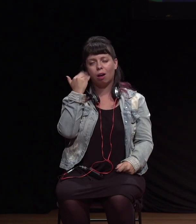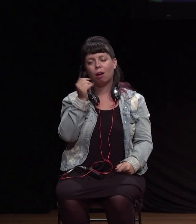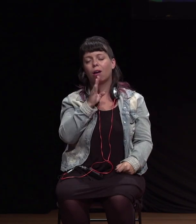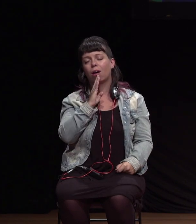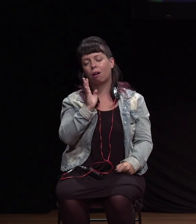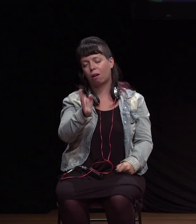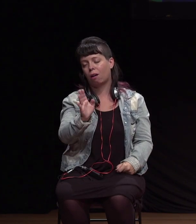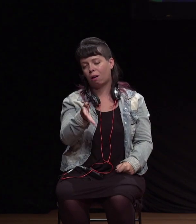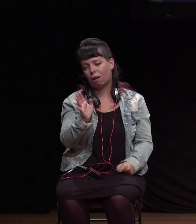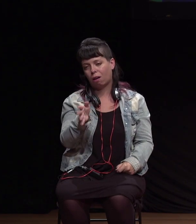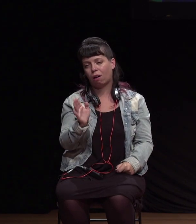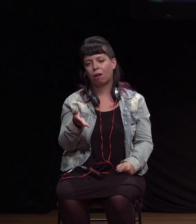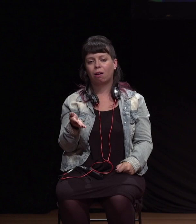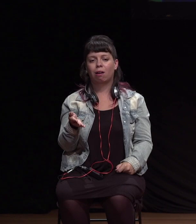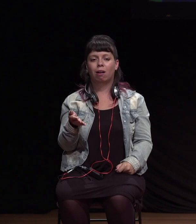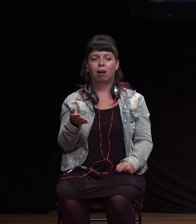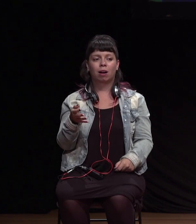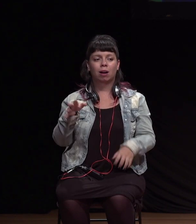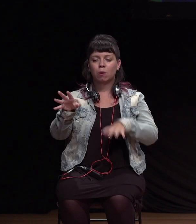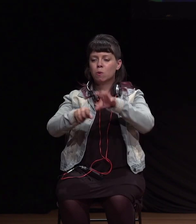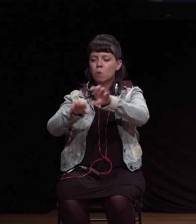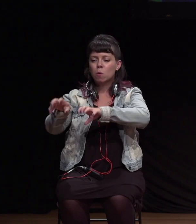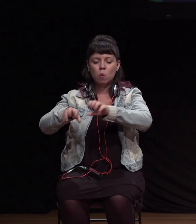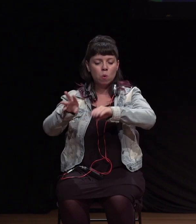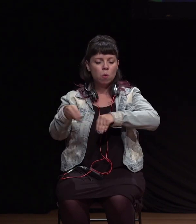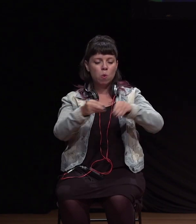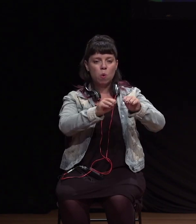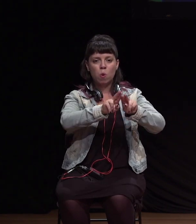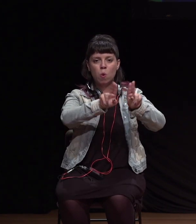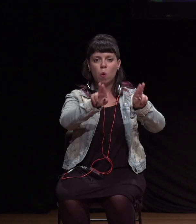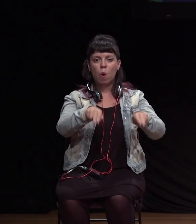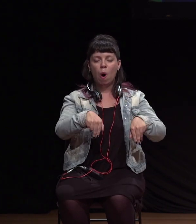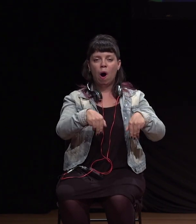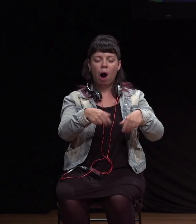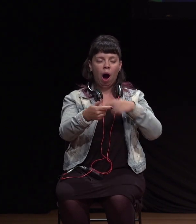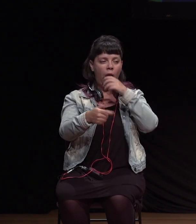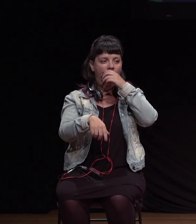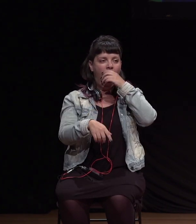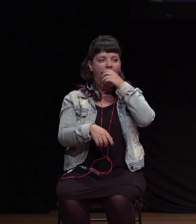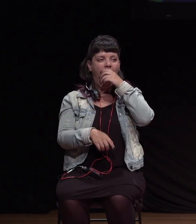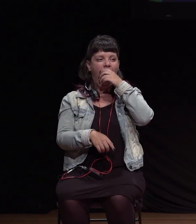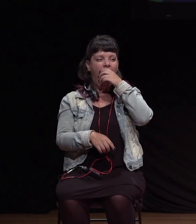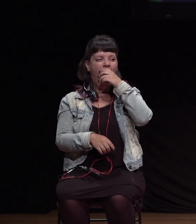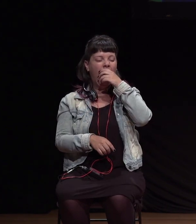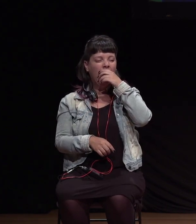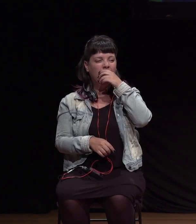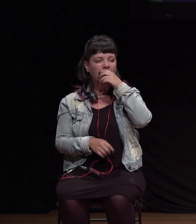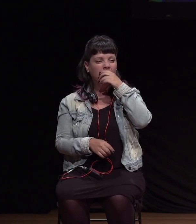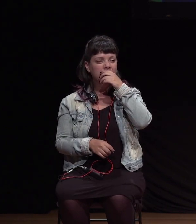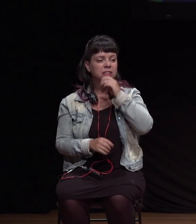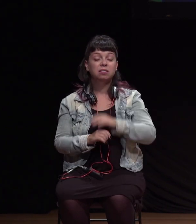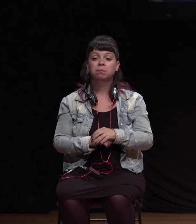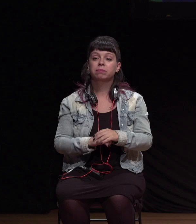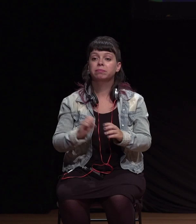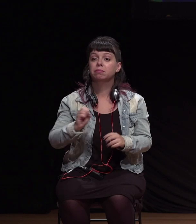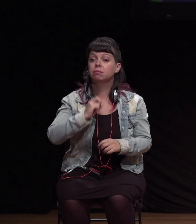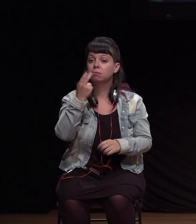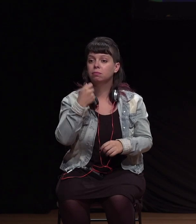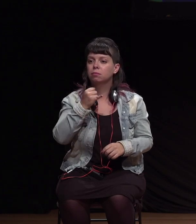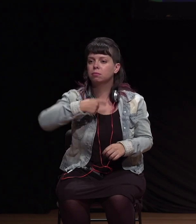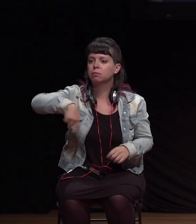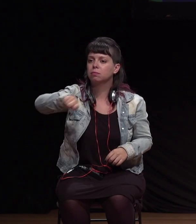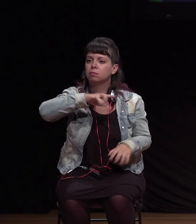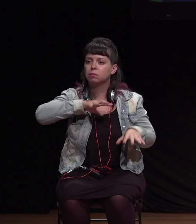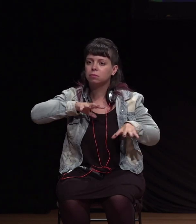já feita, com um regime de objetos já feito, né? A não ser que a gente, né, tome posse